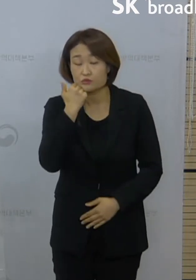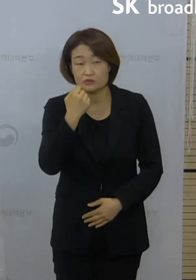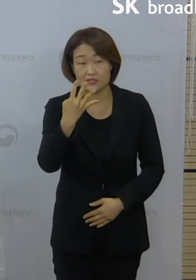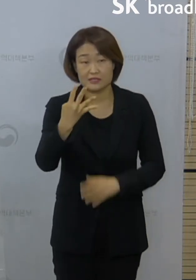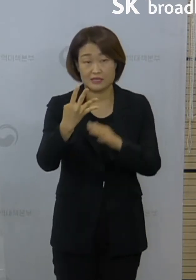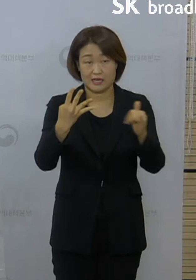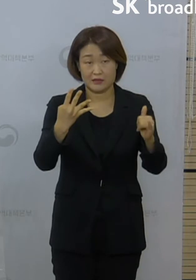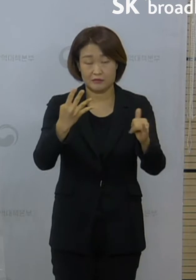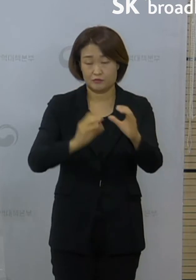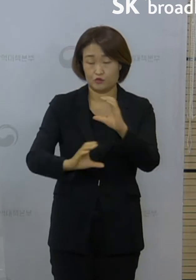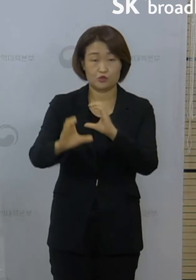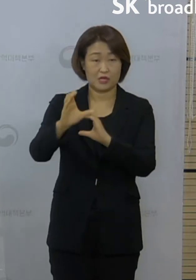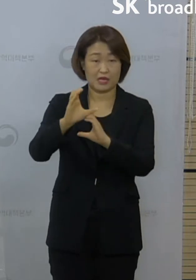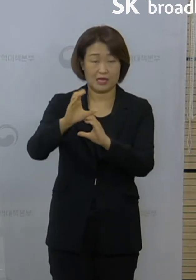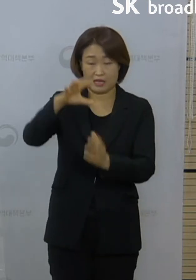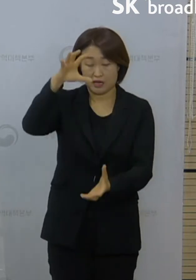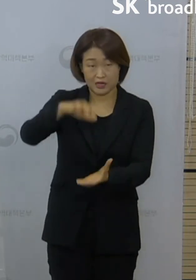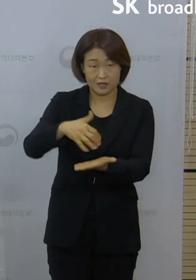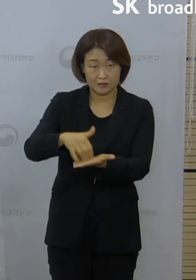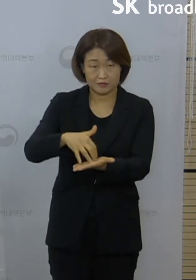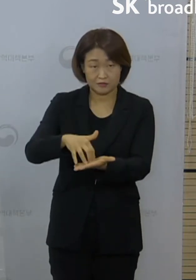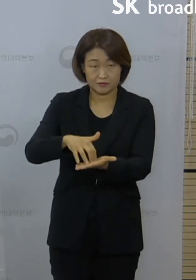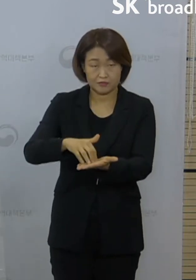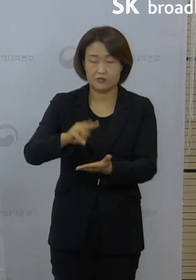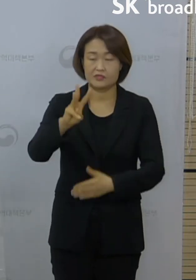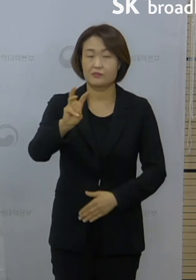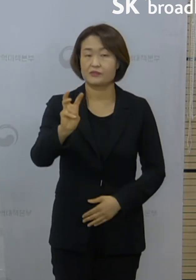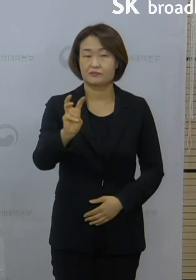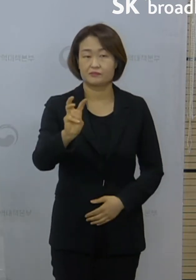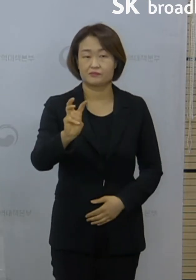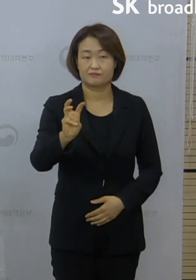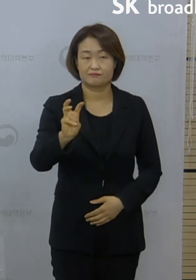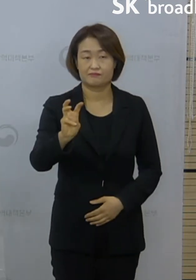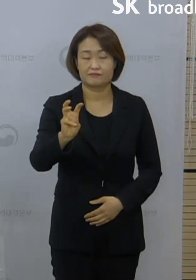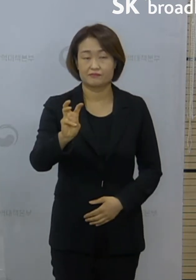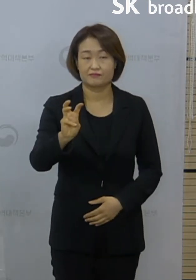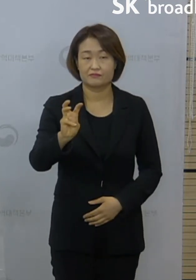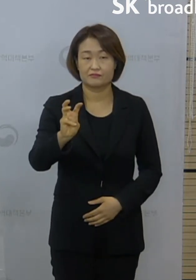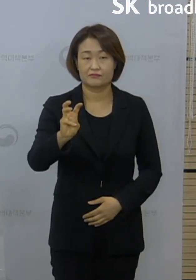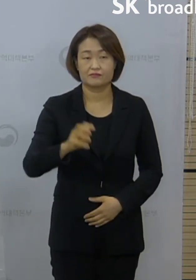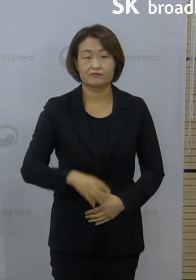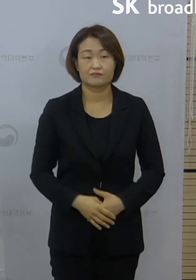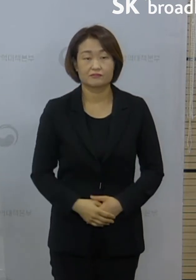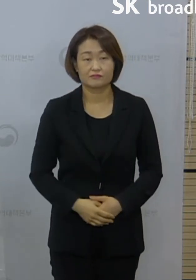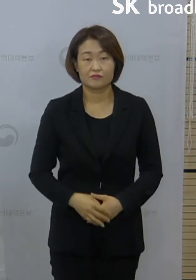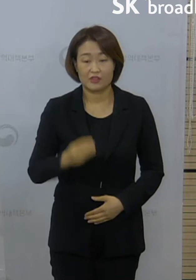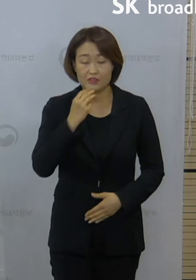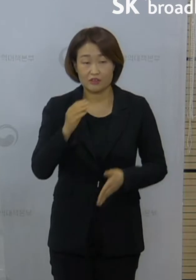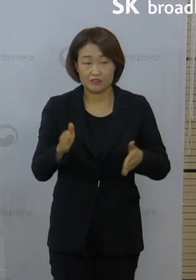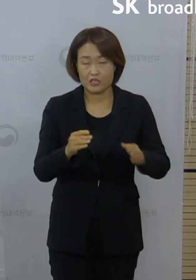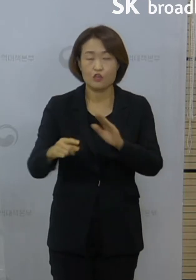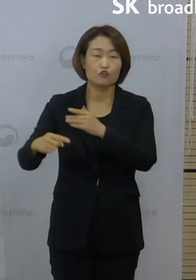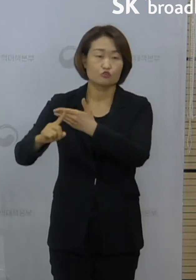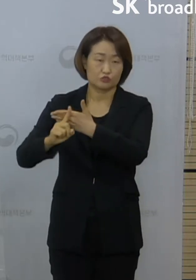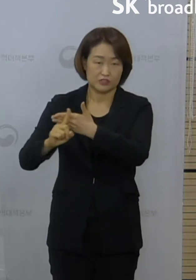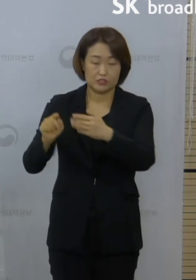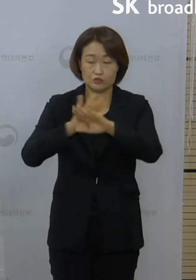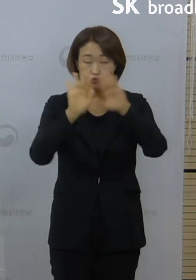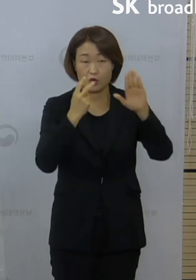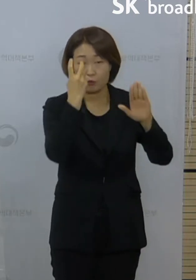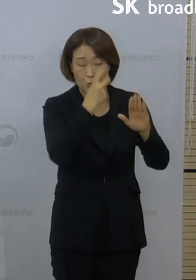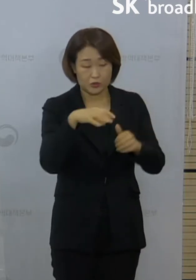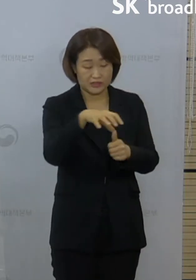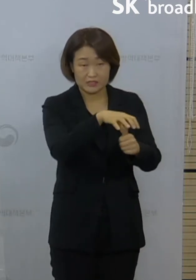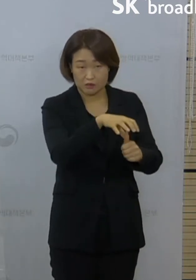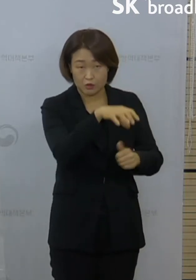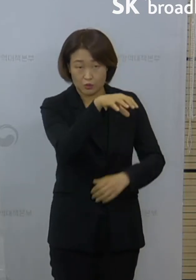확진 되요 누적 확진 자는 총 30명 입니다 경기 구리시 주간 보 센터 관련해서